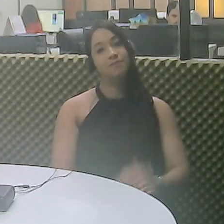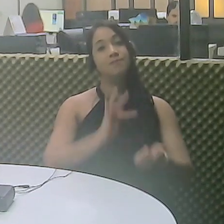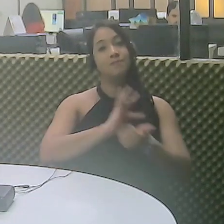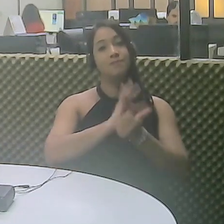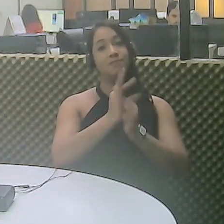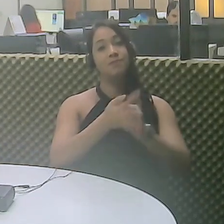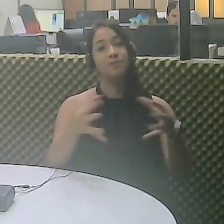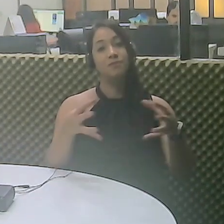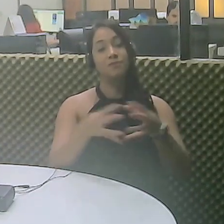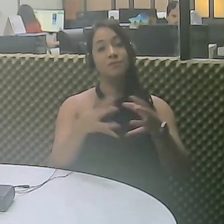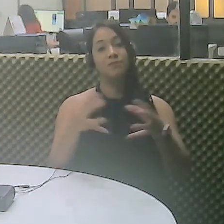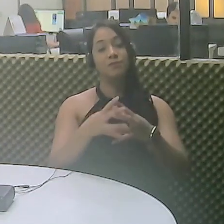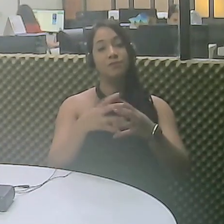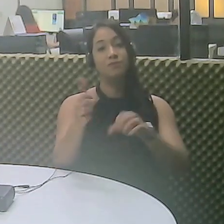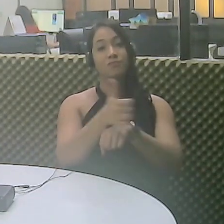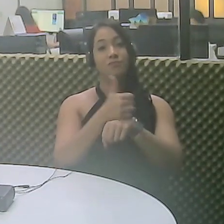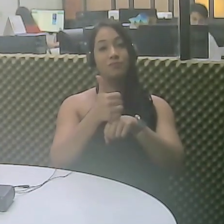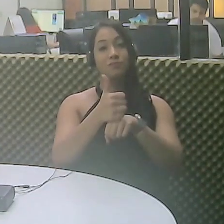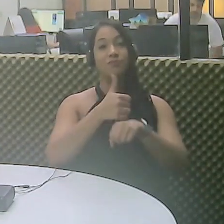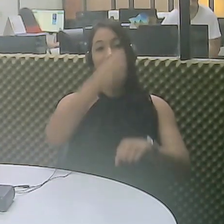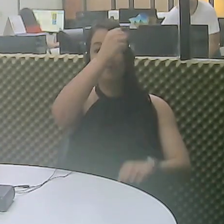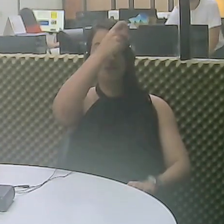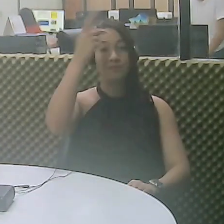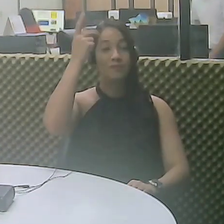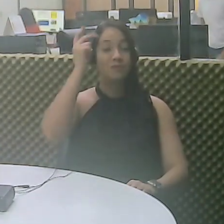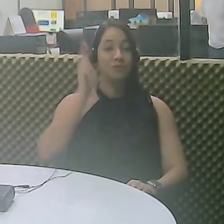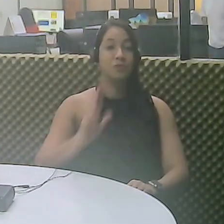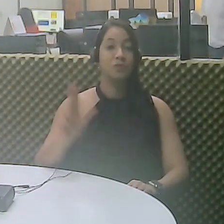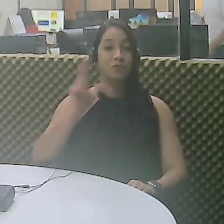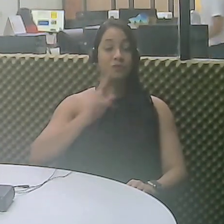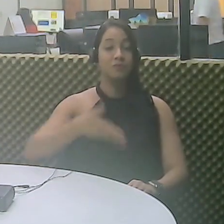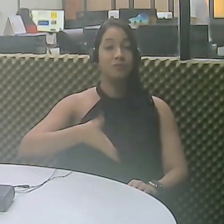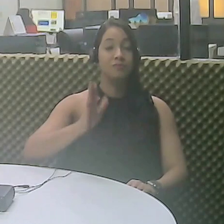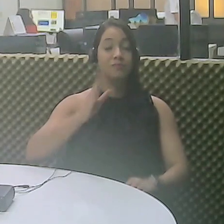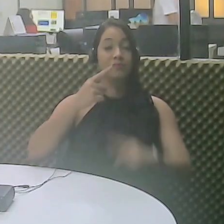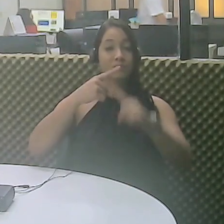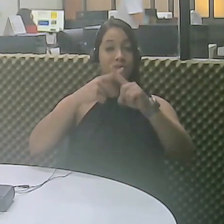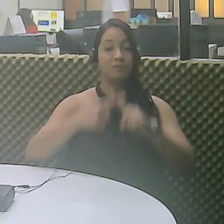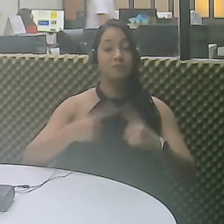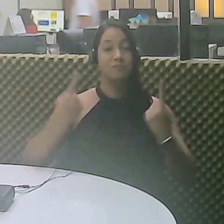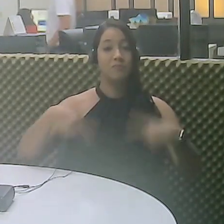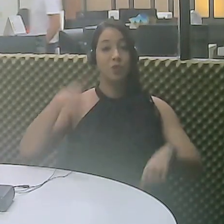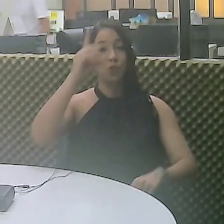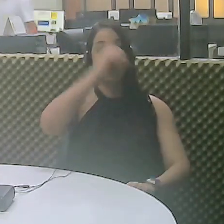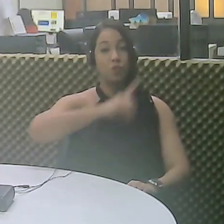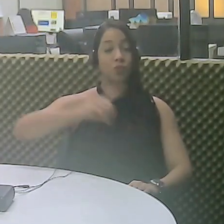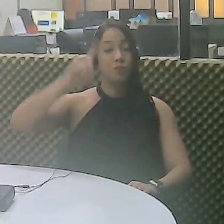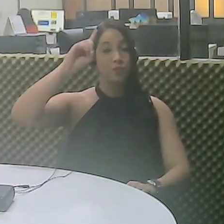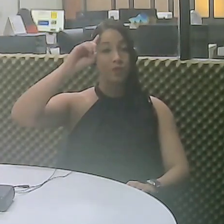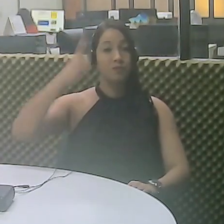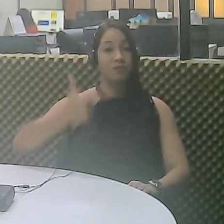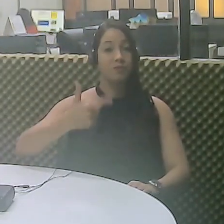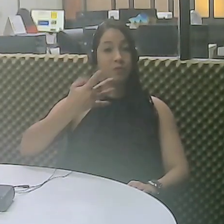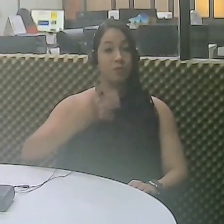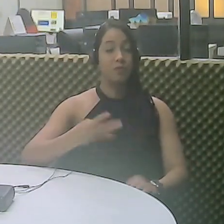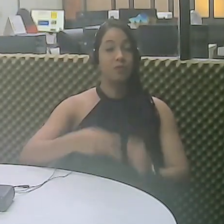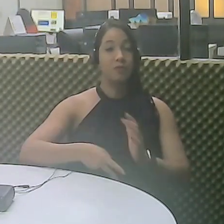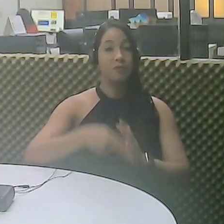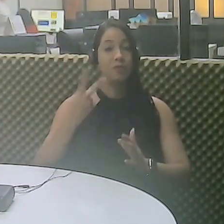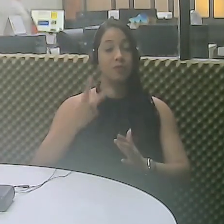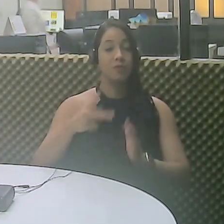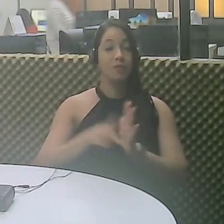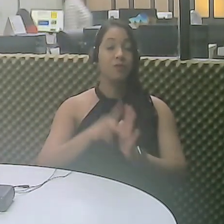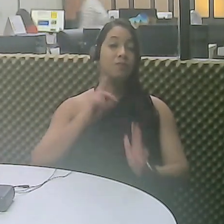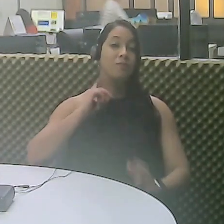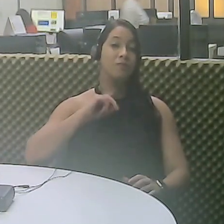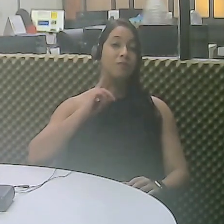Futel, a equipe de alto rendimento da Prefeitura de Uberlândia, vai disputar neste domingo, dia 24, a 2ª etapa do Circuito